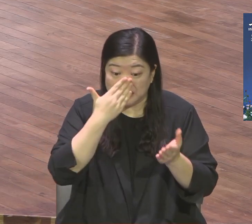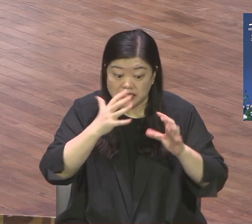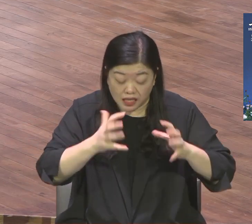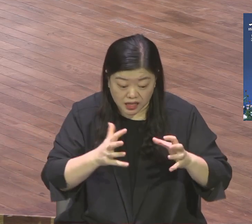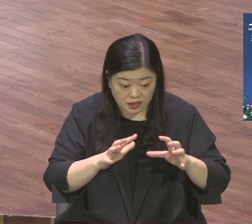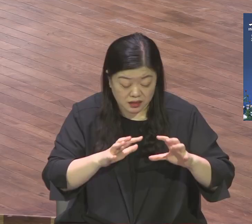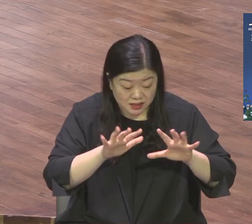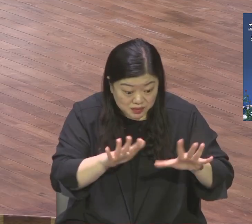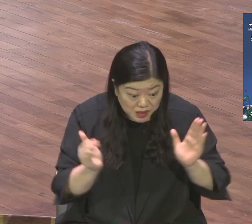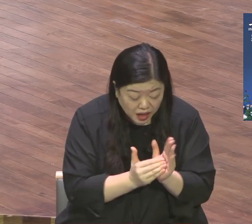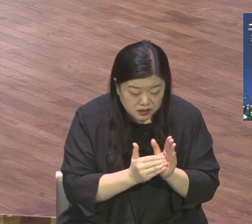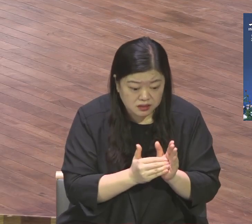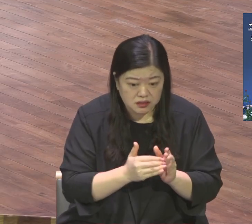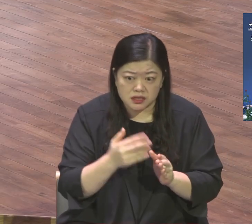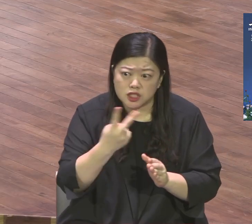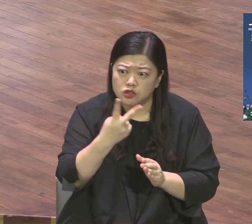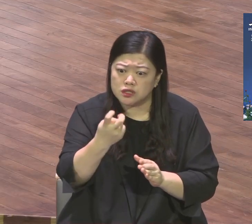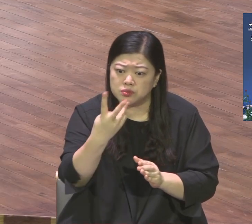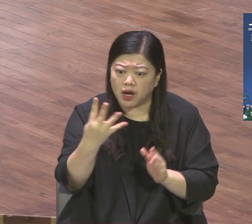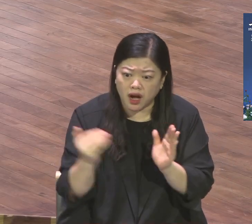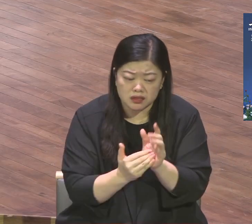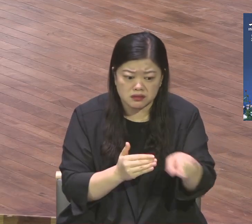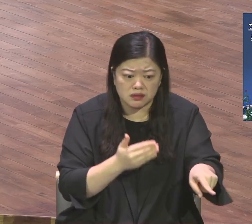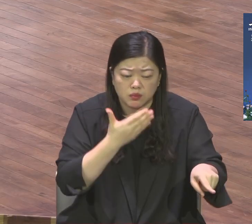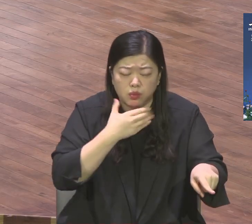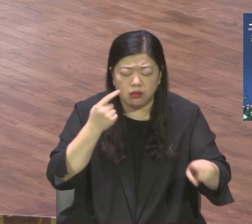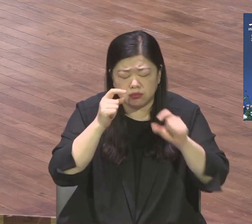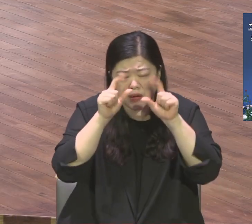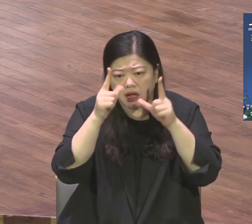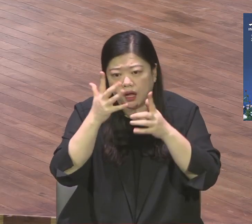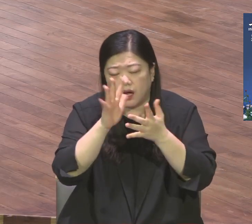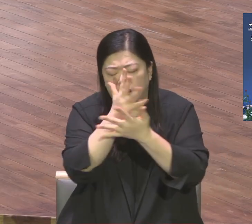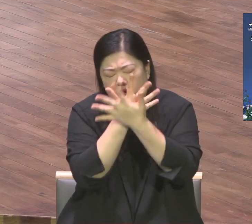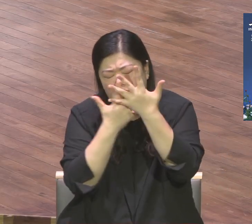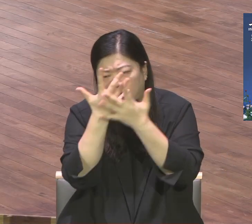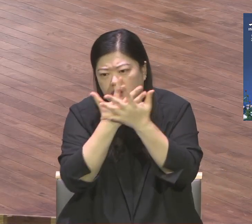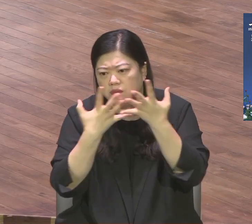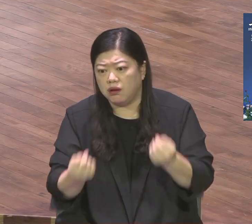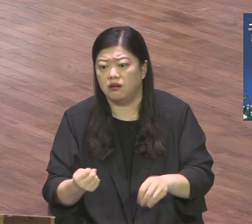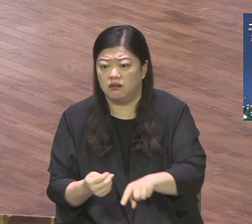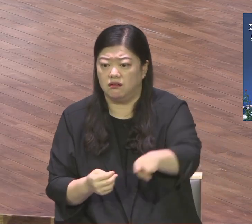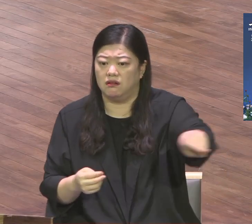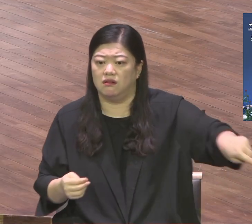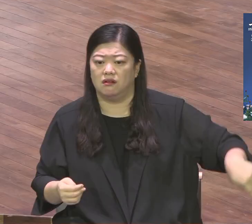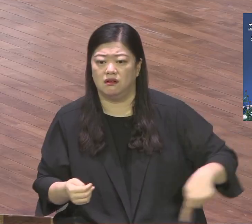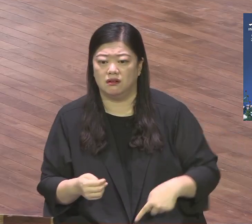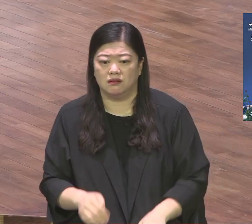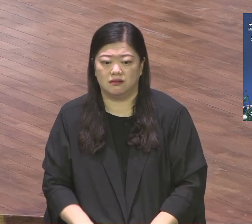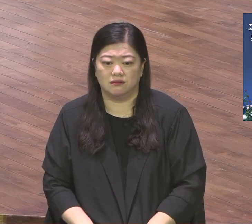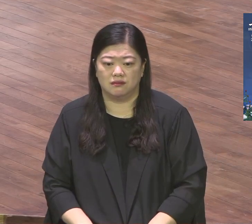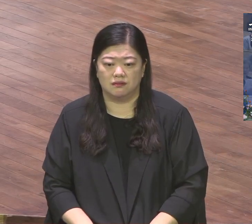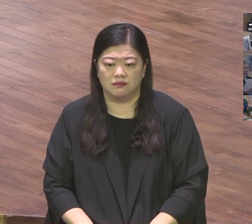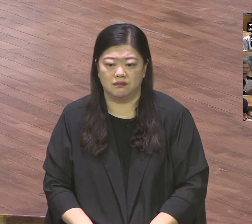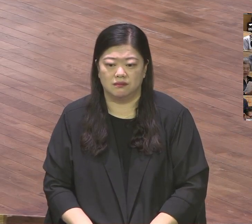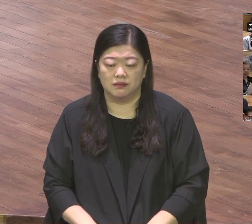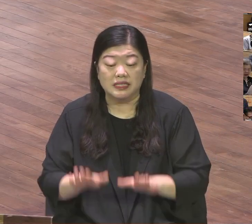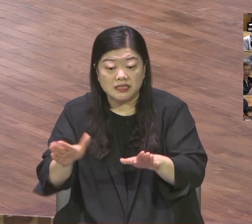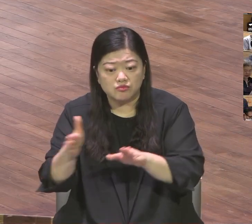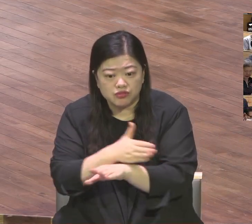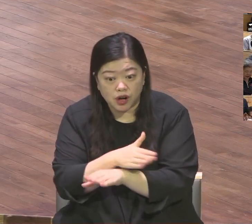지금까지. 못 깨달으면 그렇습니다. 기도하세요. 하나님 복음 깨닫는 영을